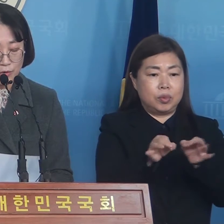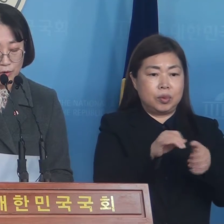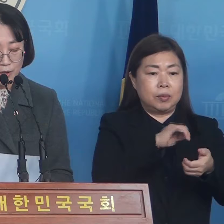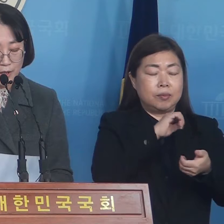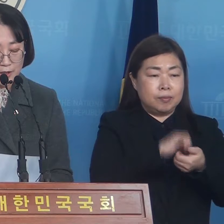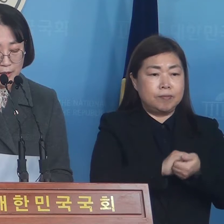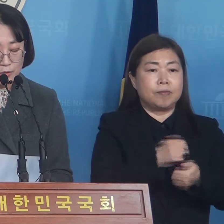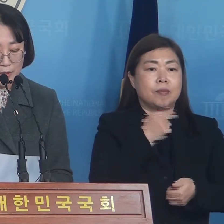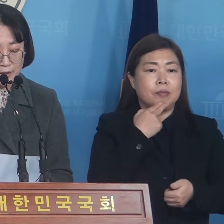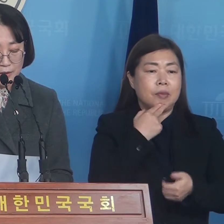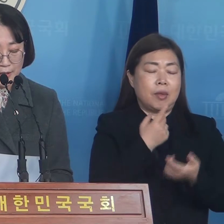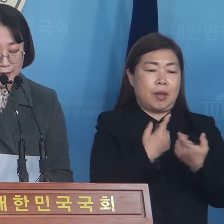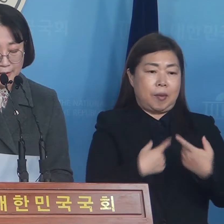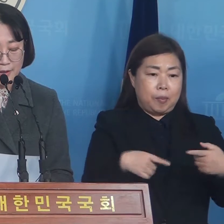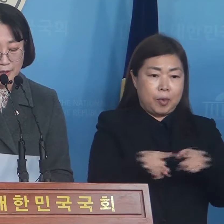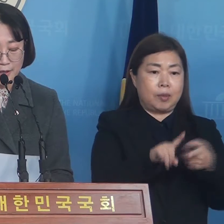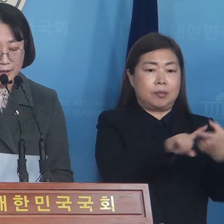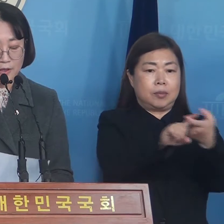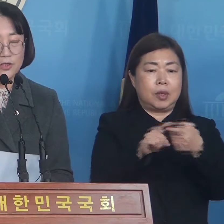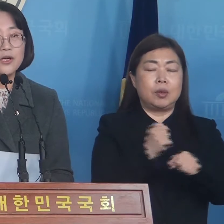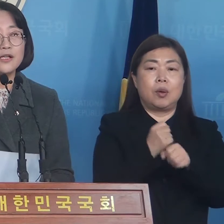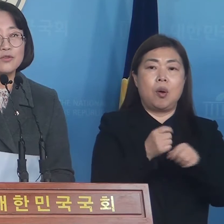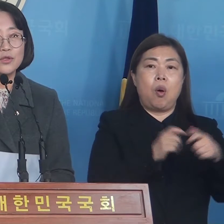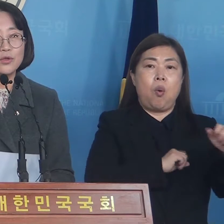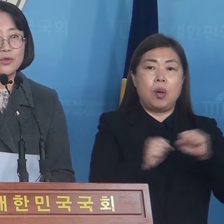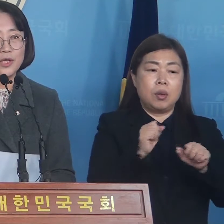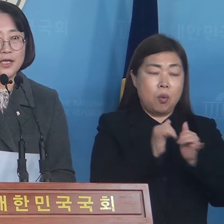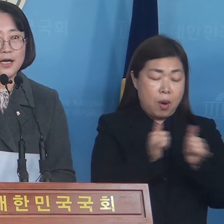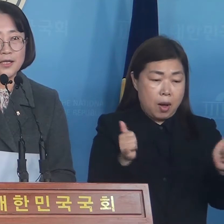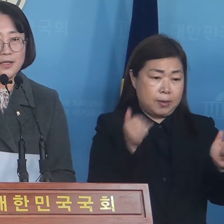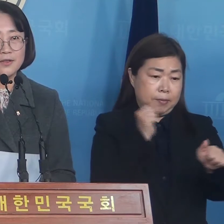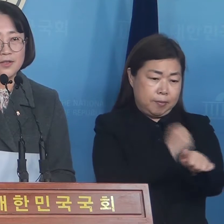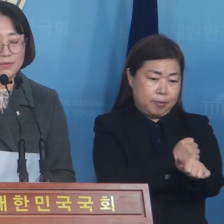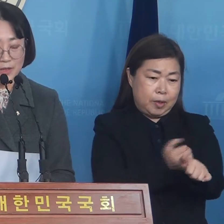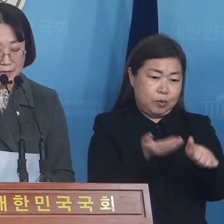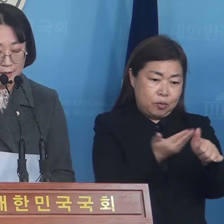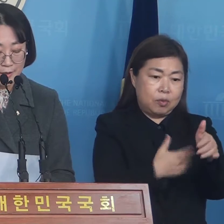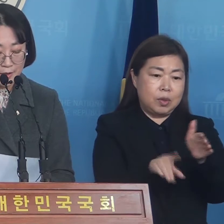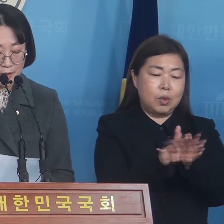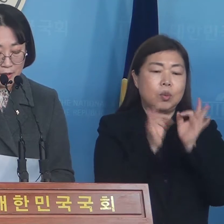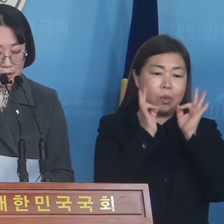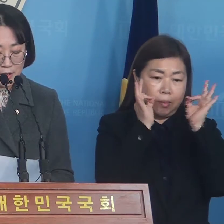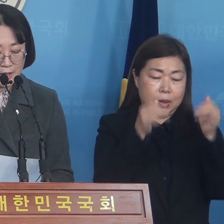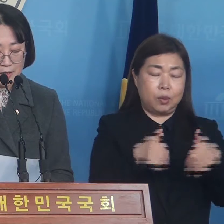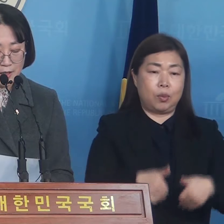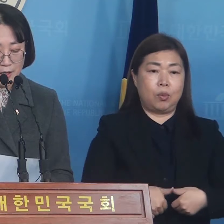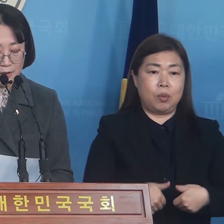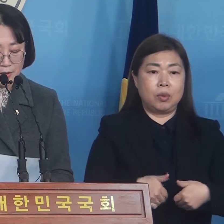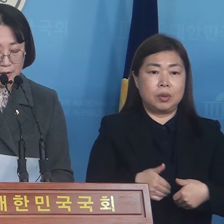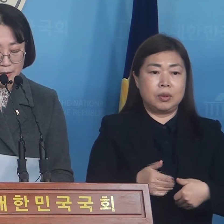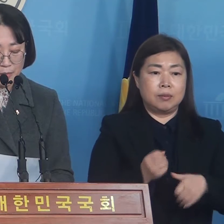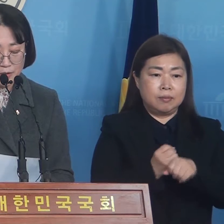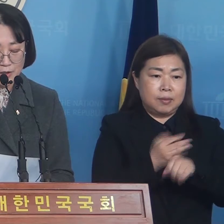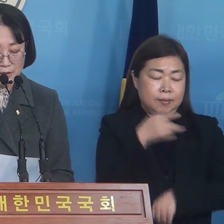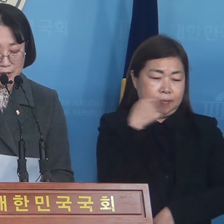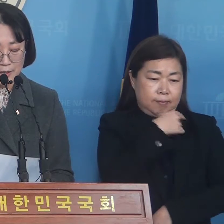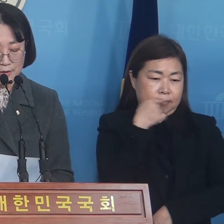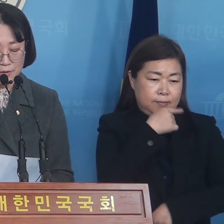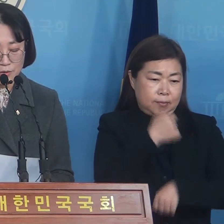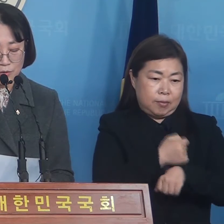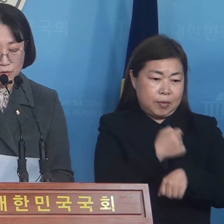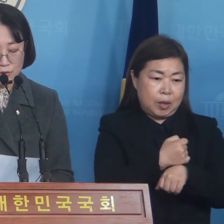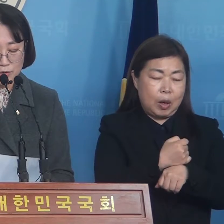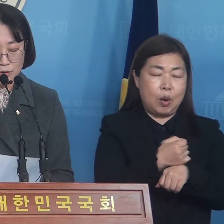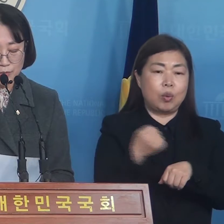공동체를 이루고 상권 활성화에 함께 기여할 수 있도록 해야 한다는 것입니다. 지나치게 엄격한 면적